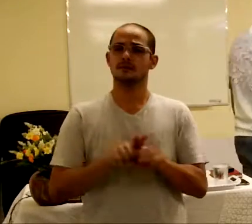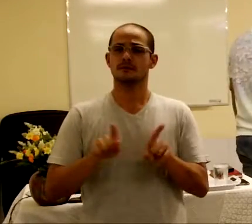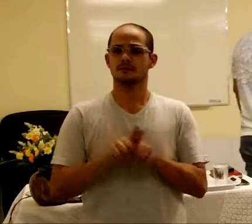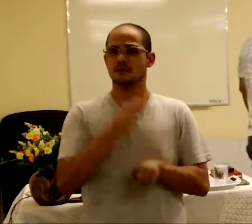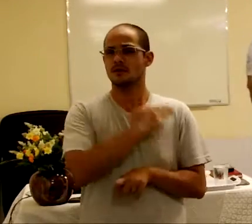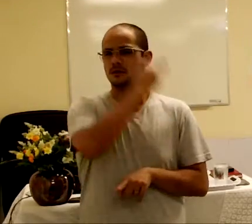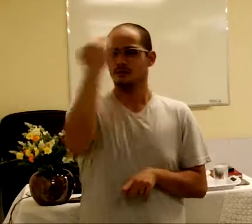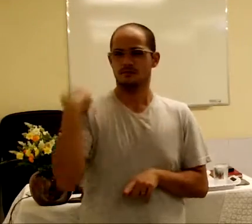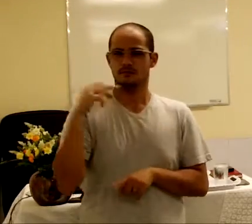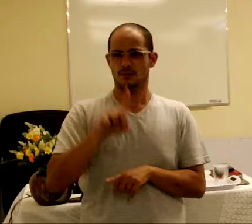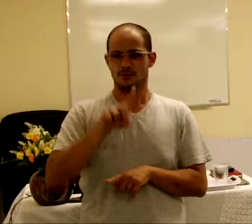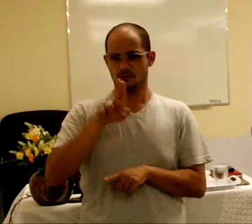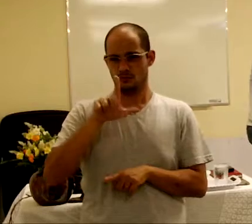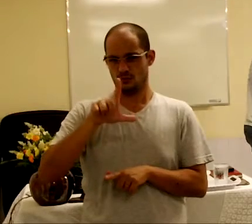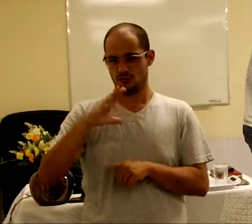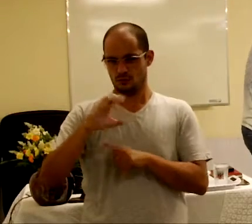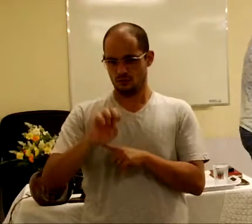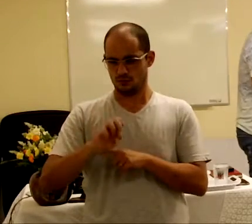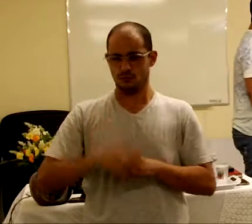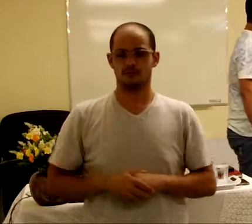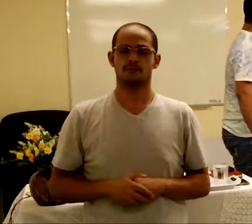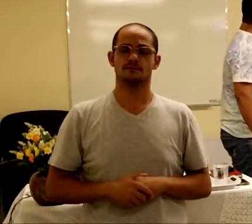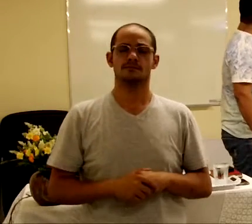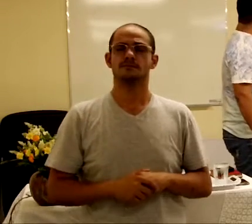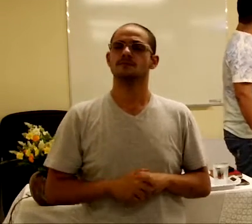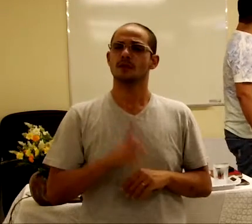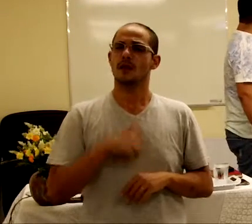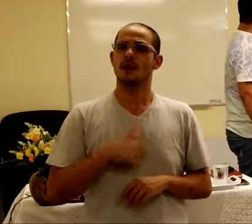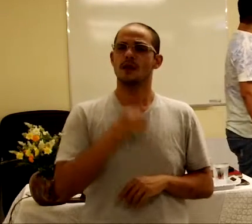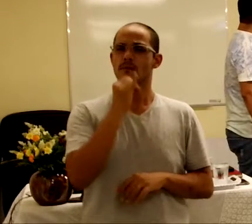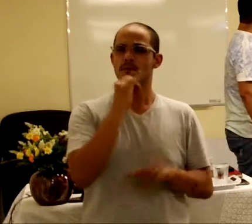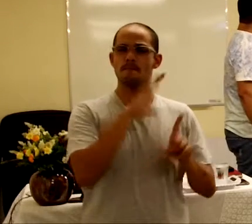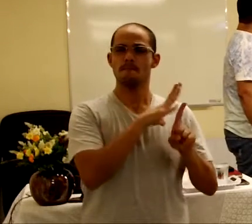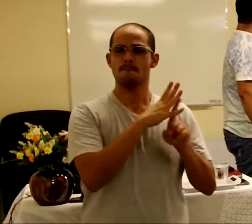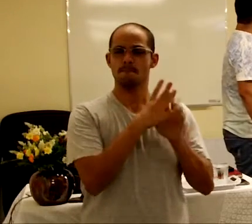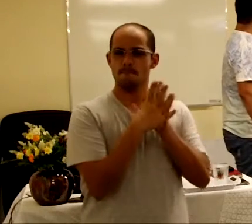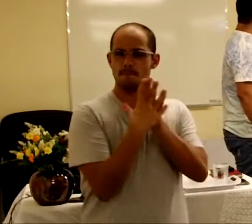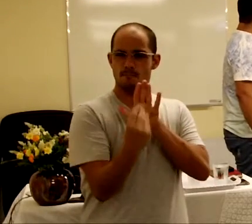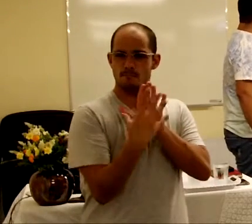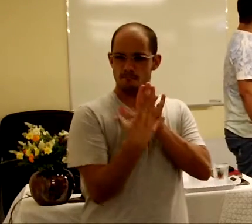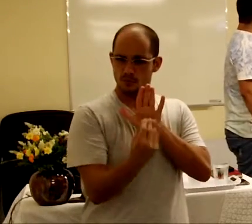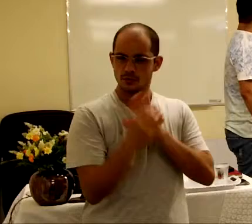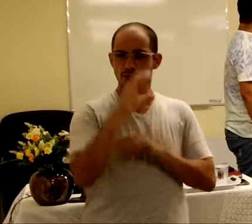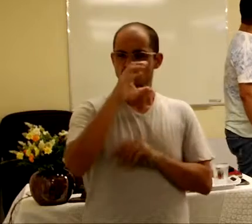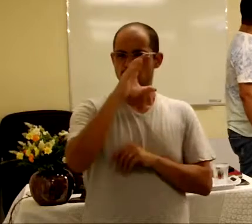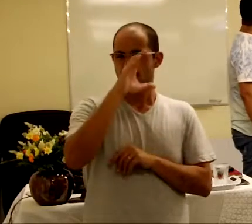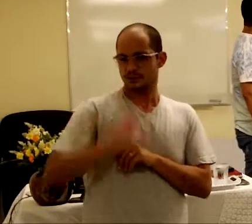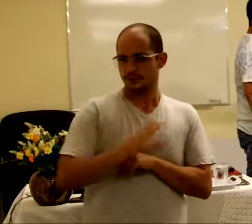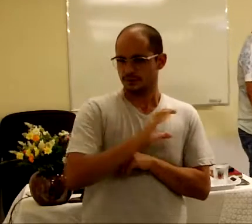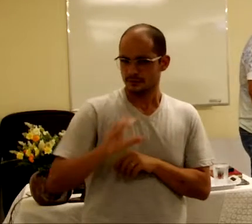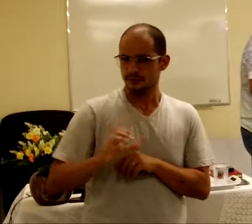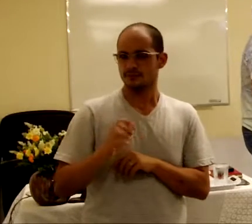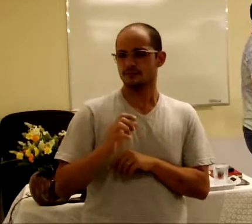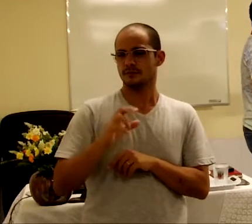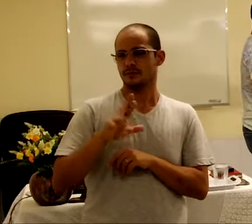Também outra conhecidíssima, exemplo de cristã, de doação. Muitos também devotam a ela,